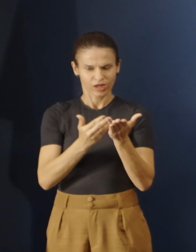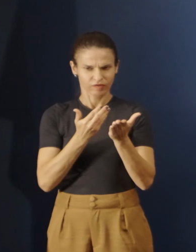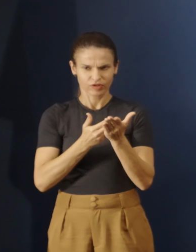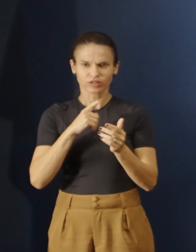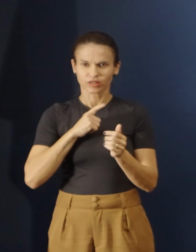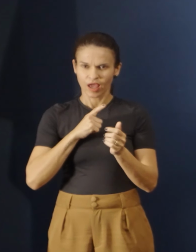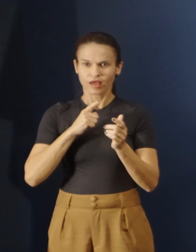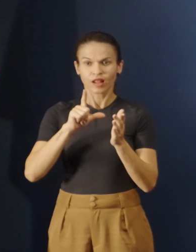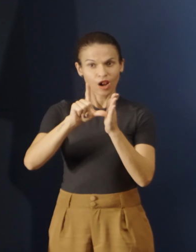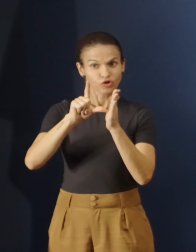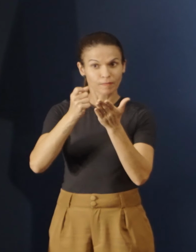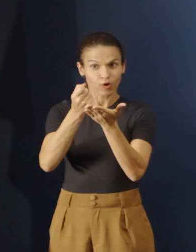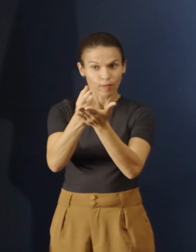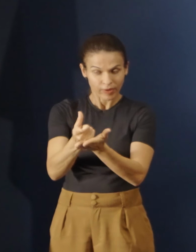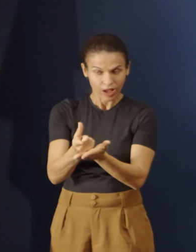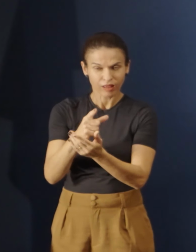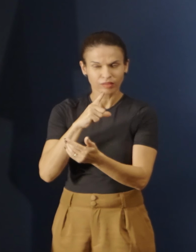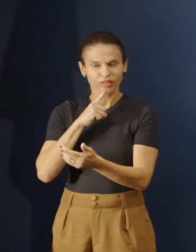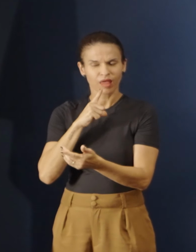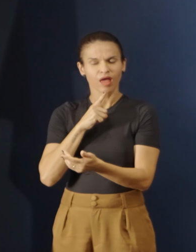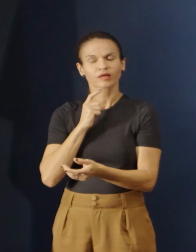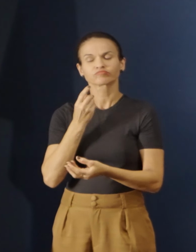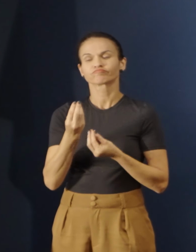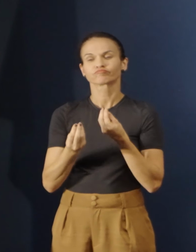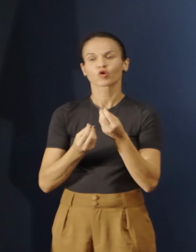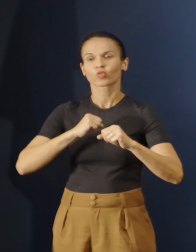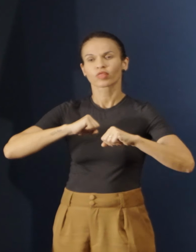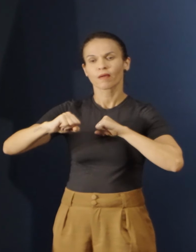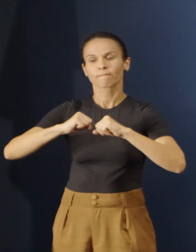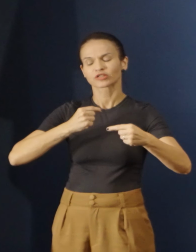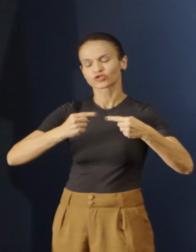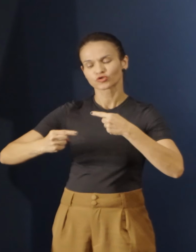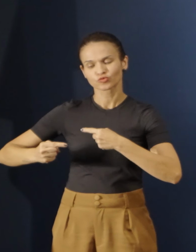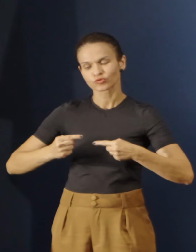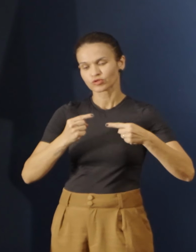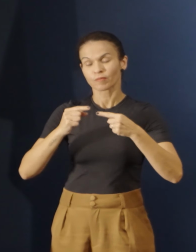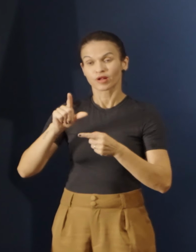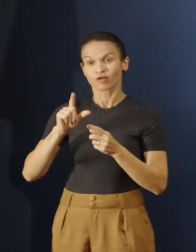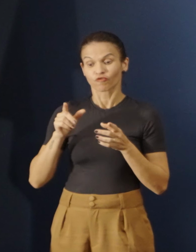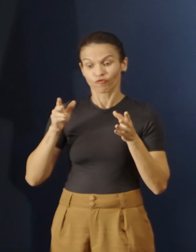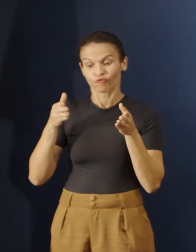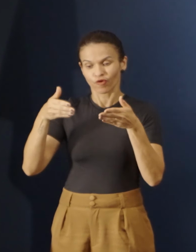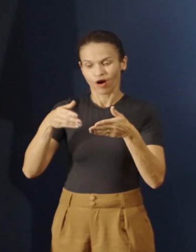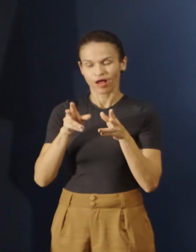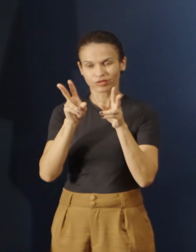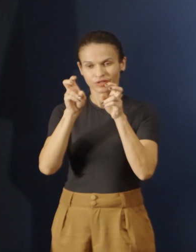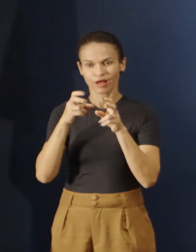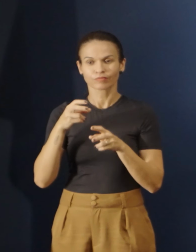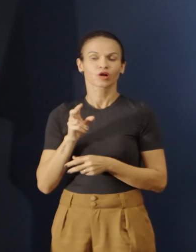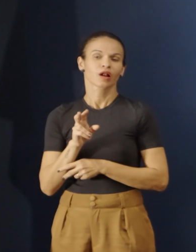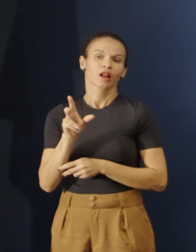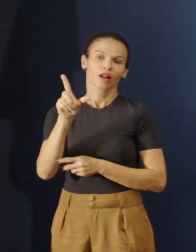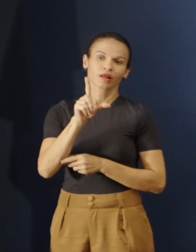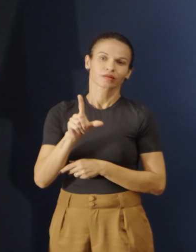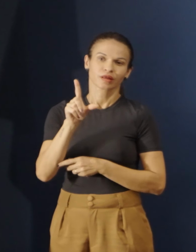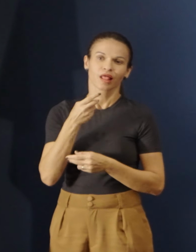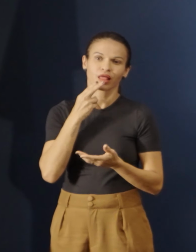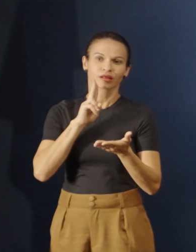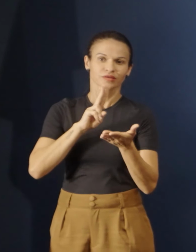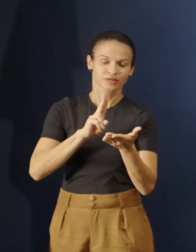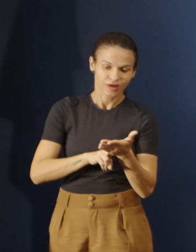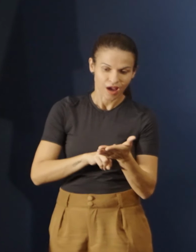lá na livraria para comprar, existe todo um debate, uma discussão sobre literatura nessas cartas, nessas